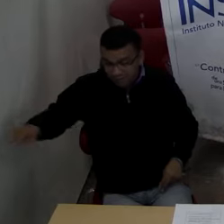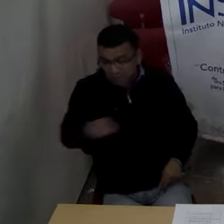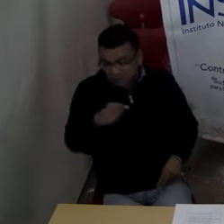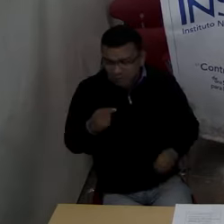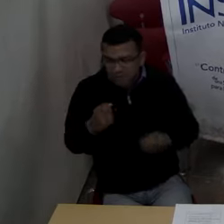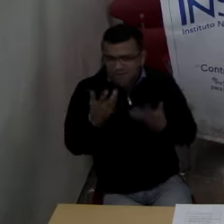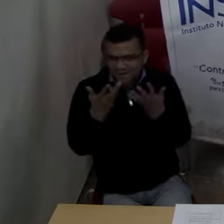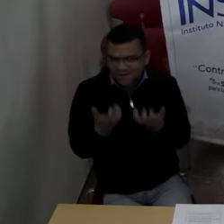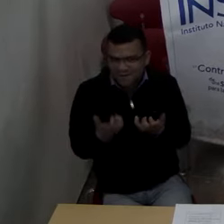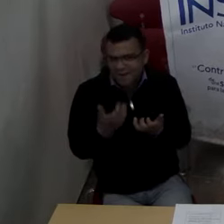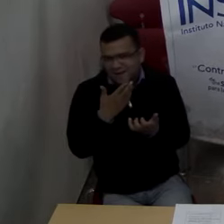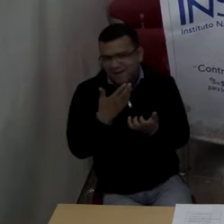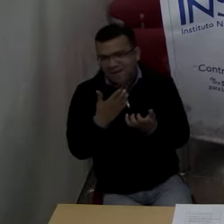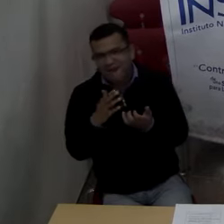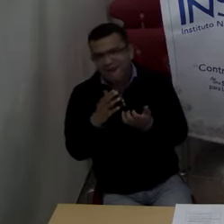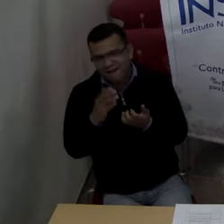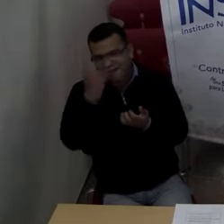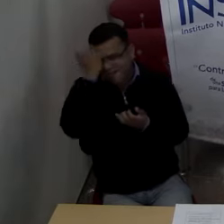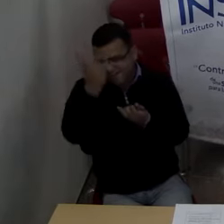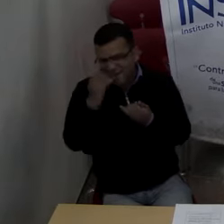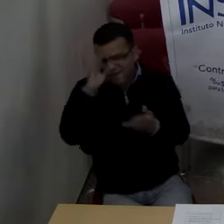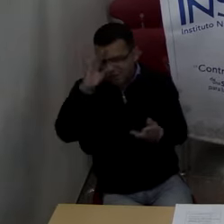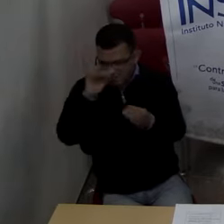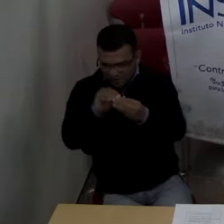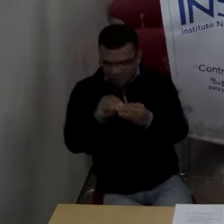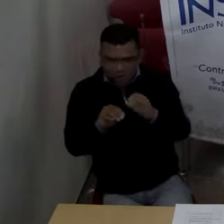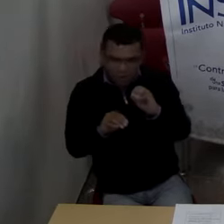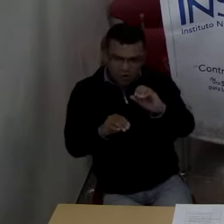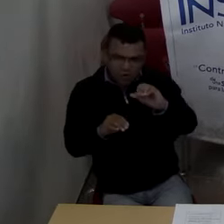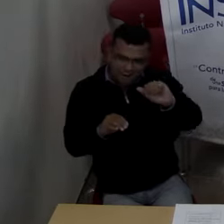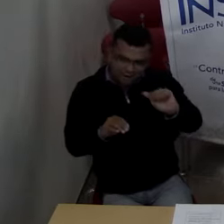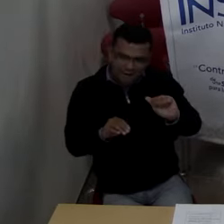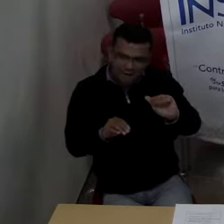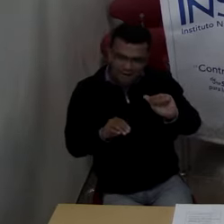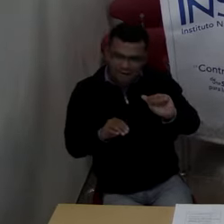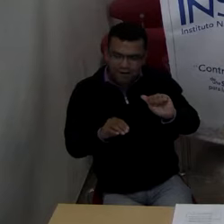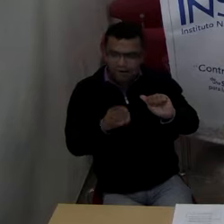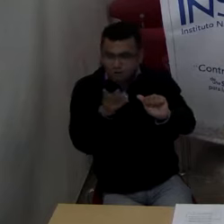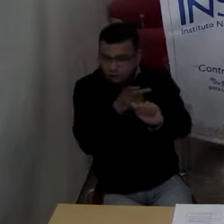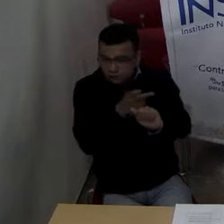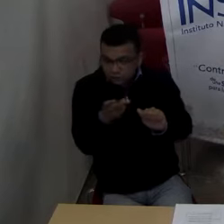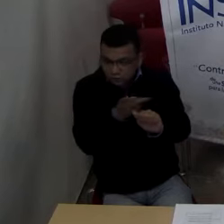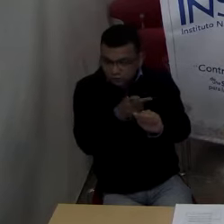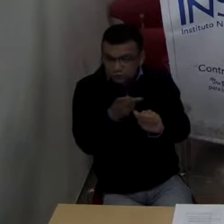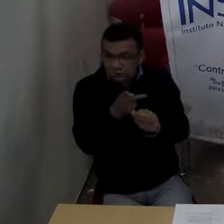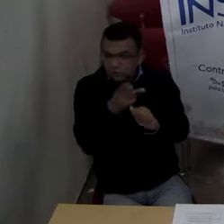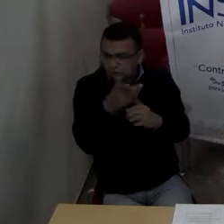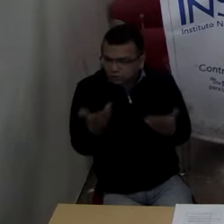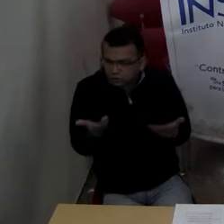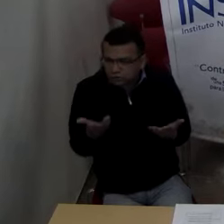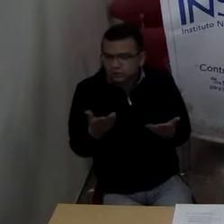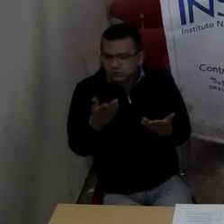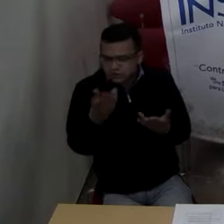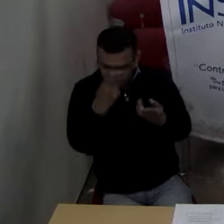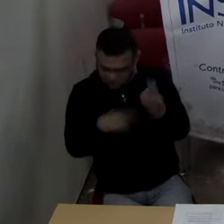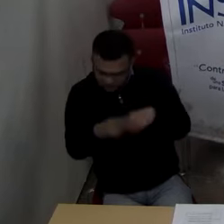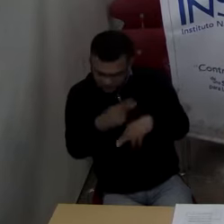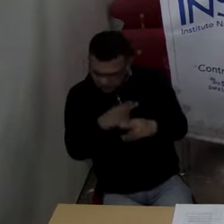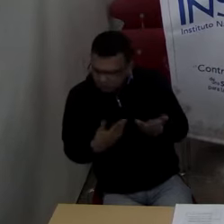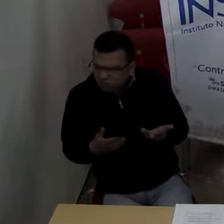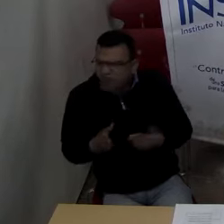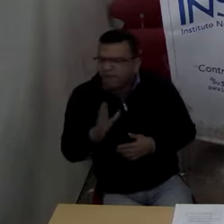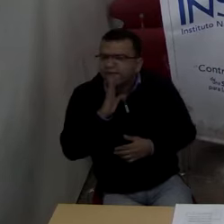hijo, poder contar también y conocer cuál es esa red de apoyo que me